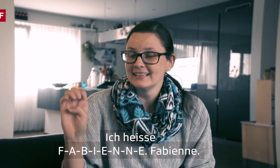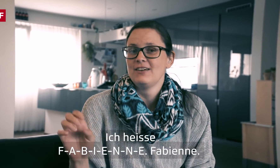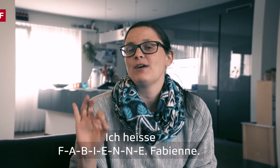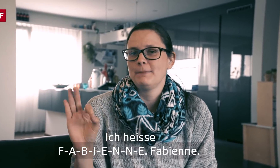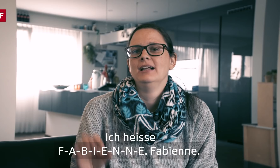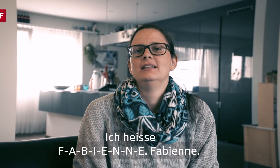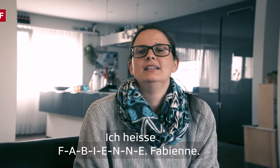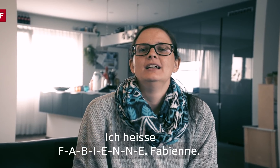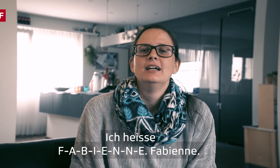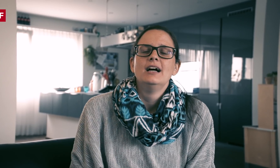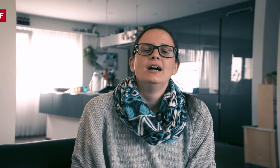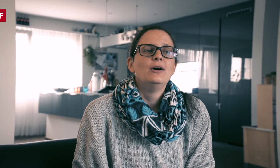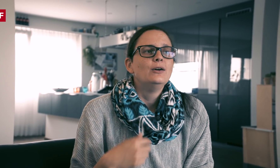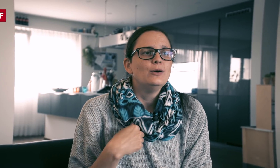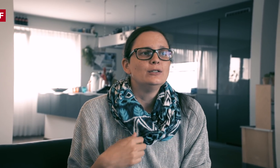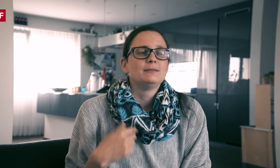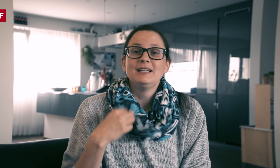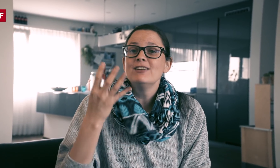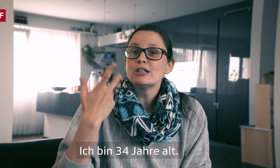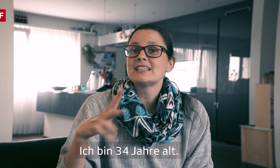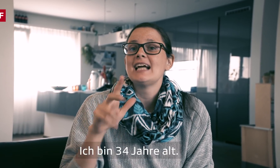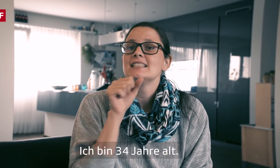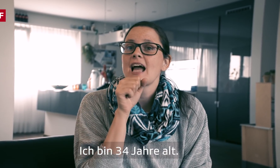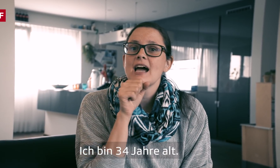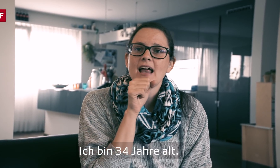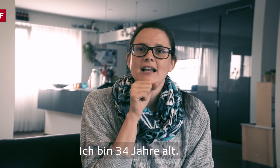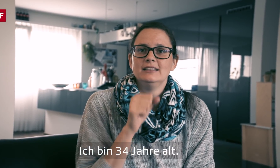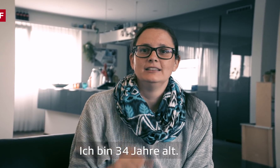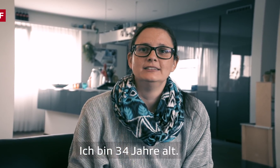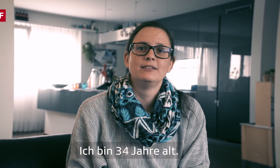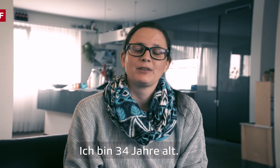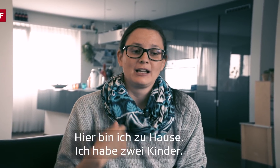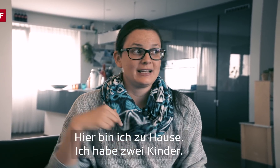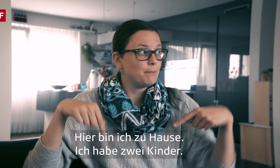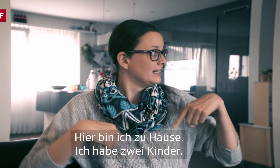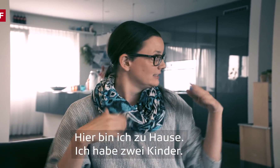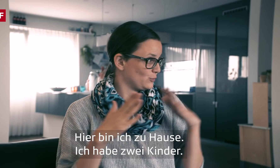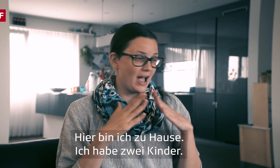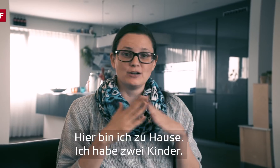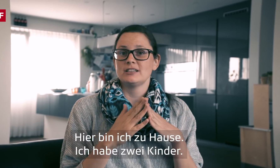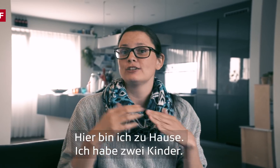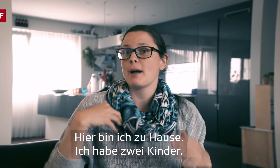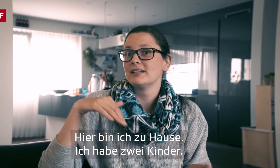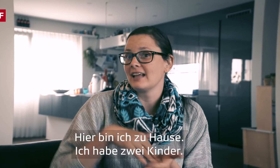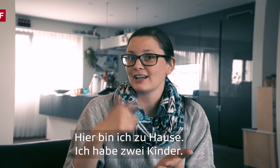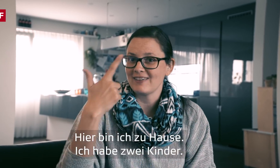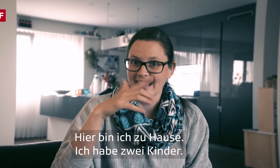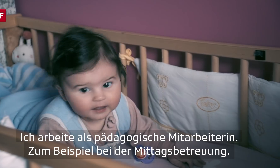Fabienne. Fabienne. Ich bin 34 Jahre alt. Ich bin zu Hause, habe da zwei